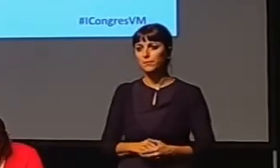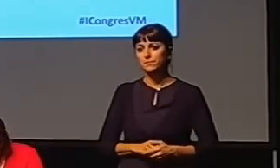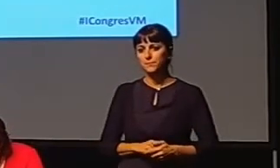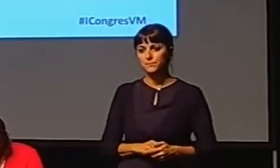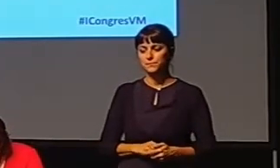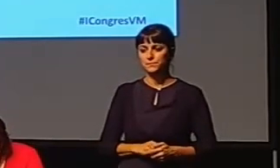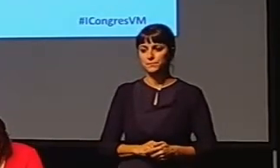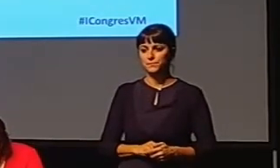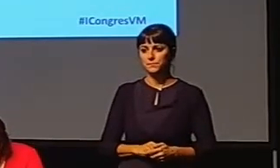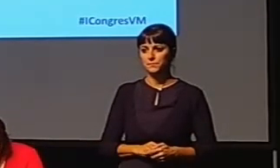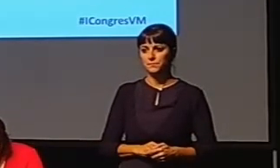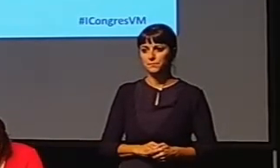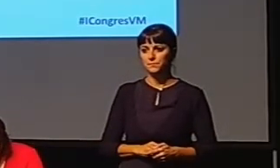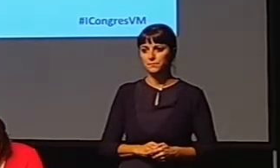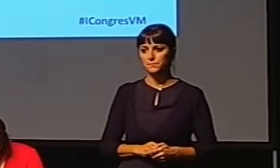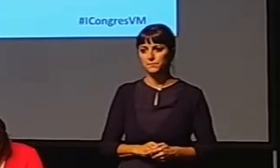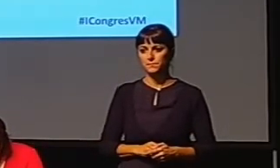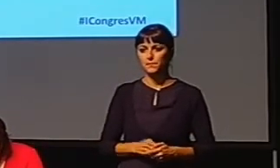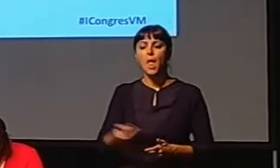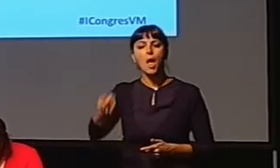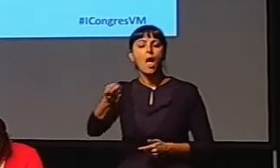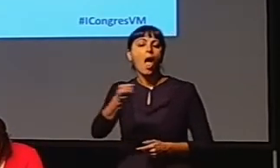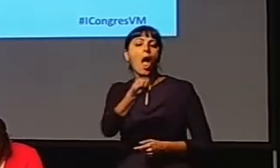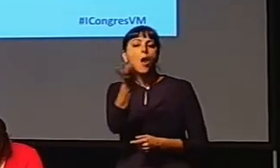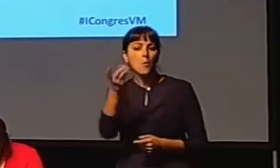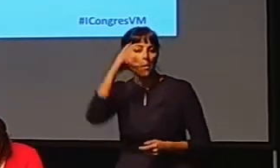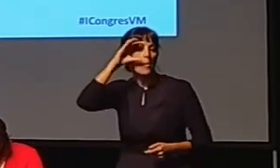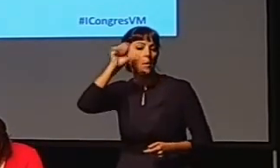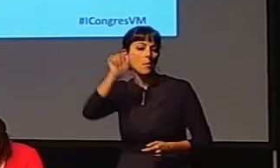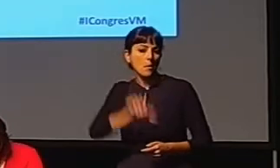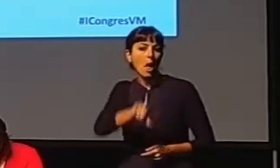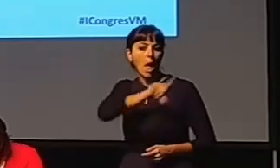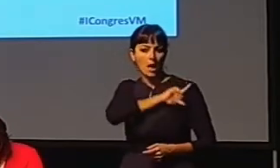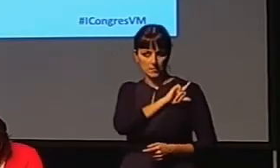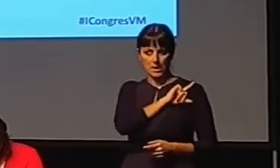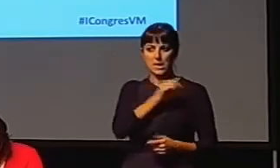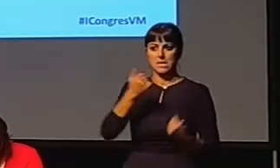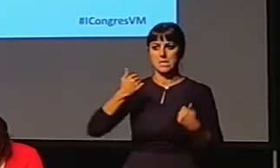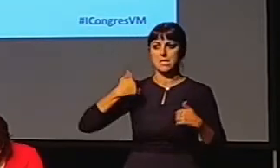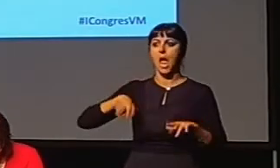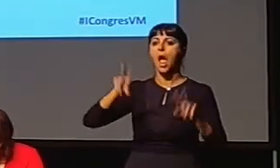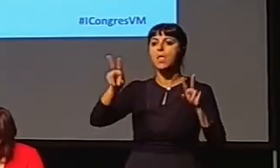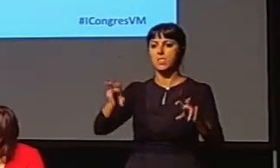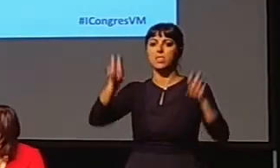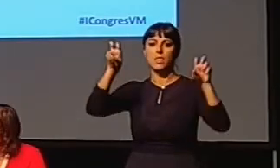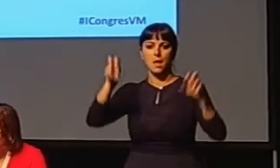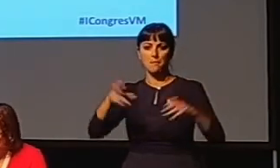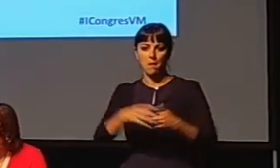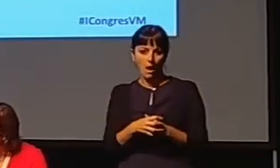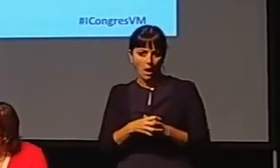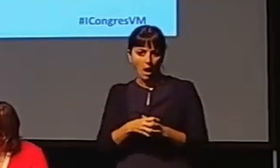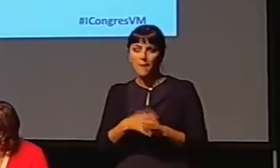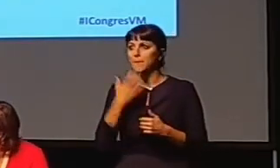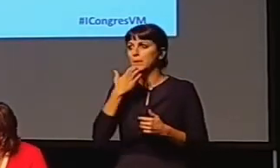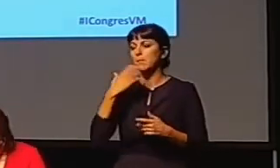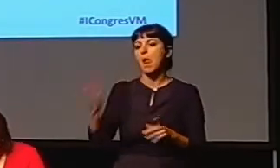Les que m'heu vist alguna vegada reflexionant sobre les violències sexuals, t'estic donant l'esquena, Rosa.